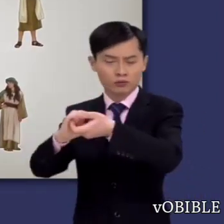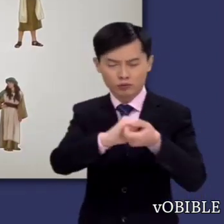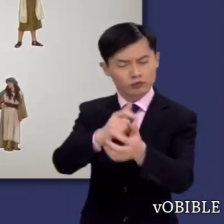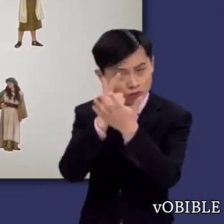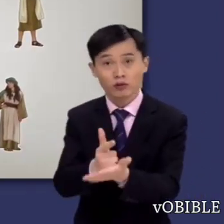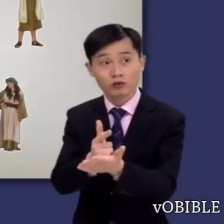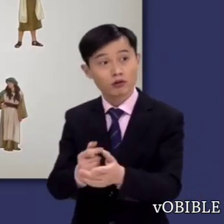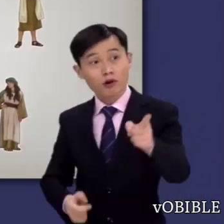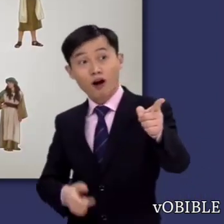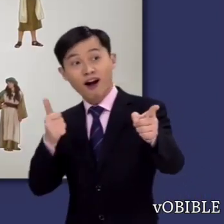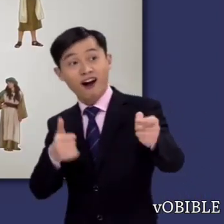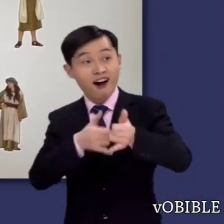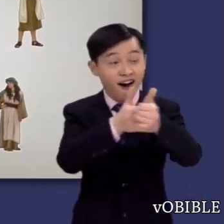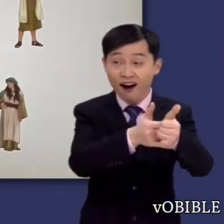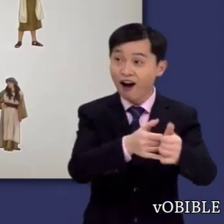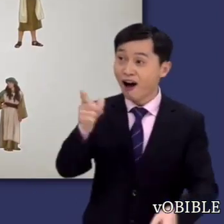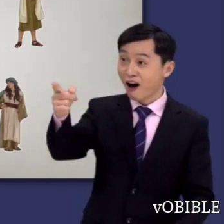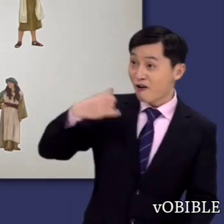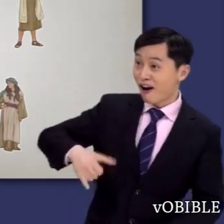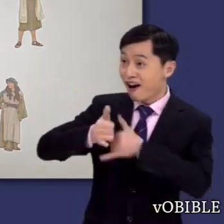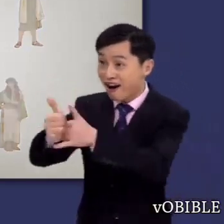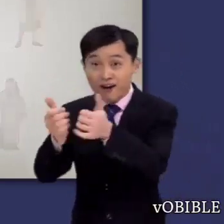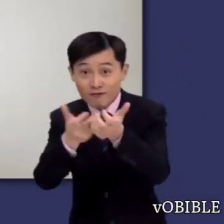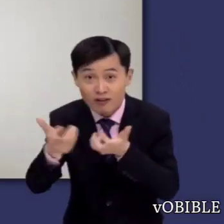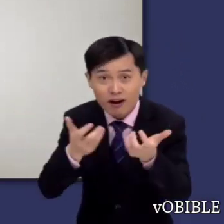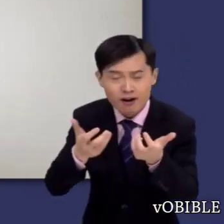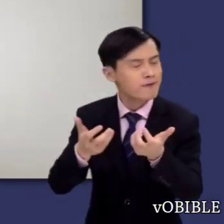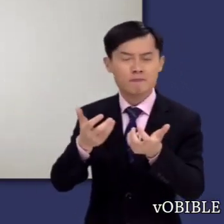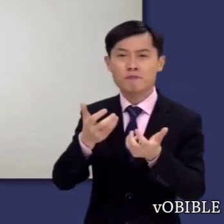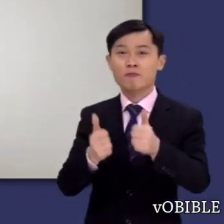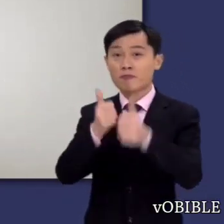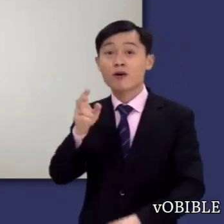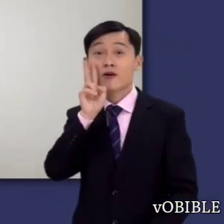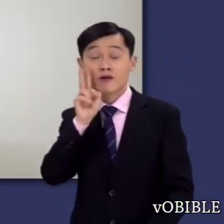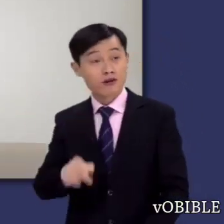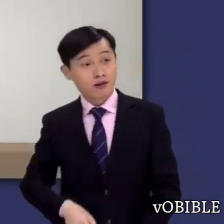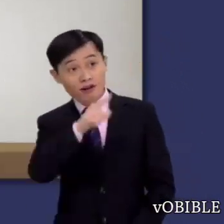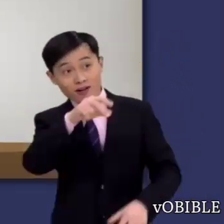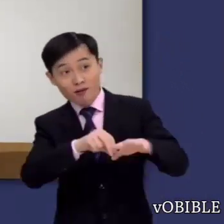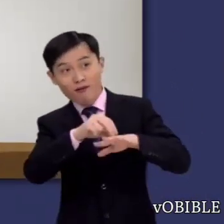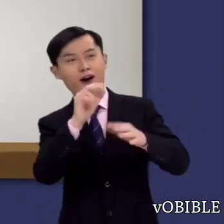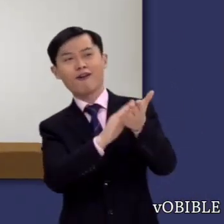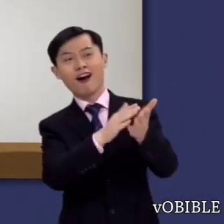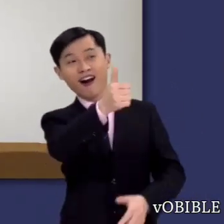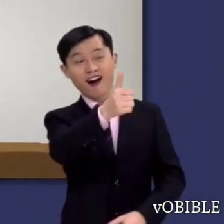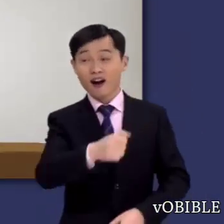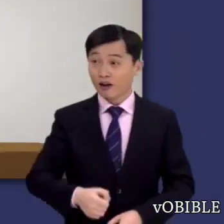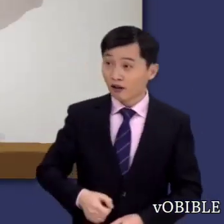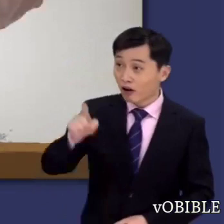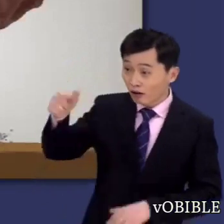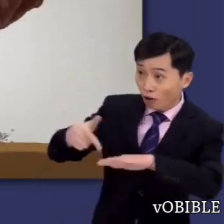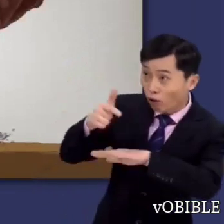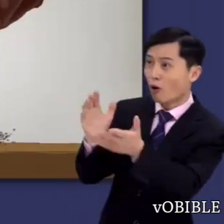持团结，不要分党结派。他用比喻说明，不管栽种浇水的是谁，促